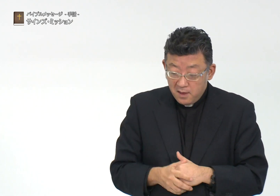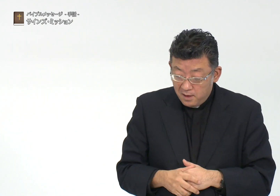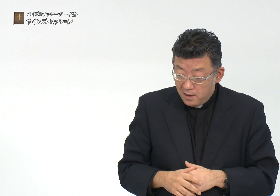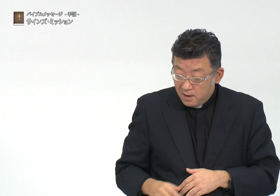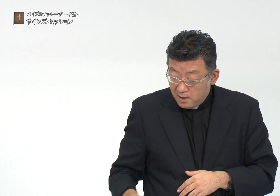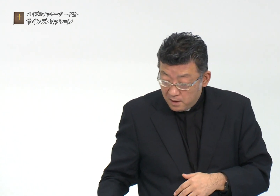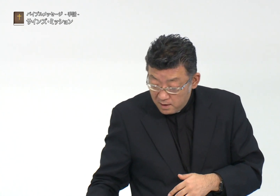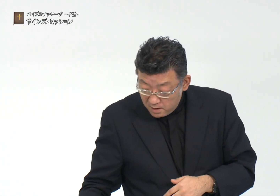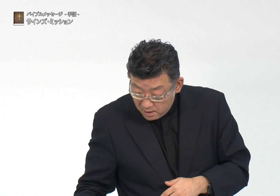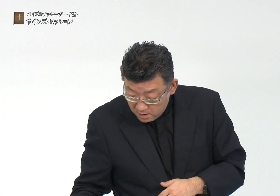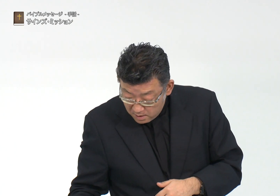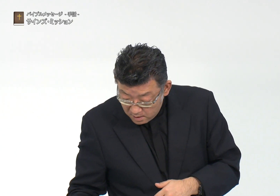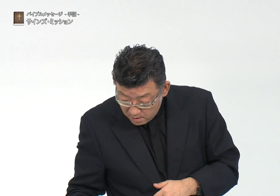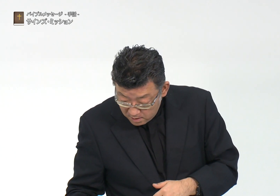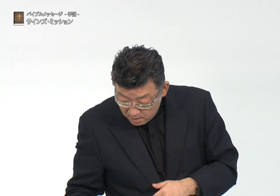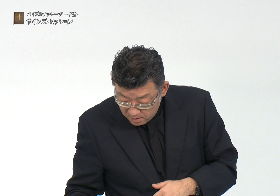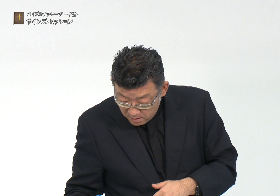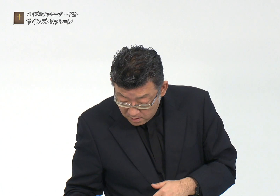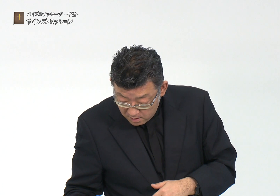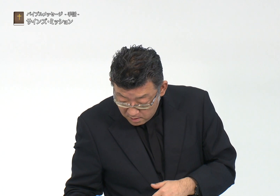8日目にしました